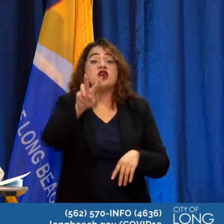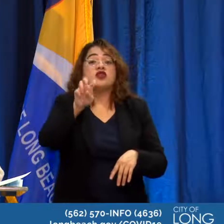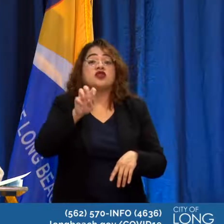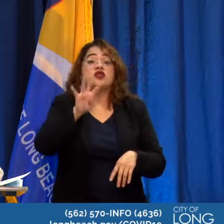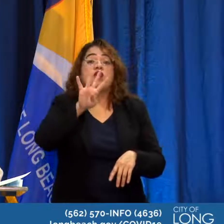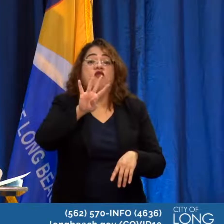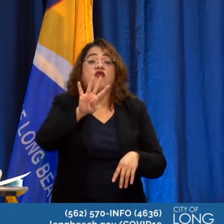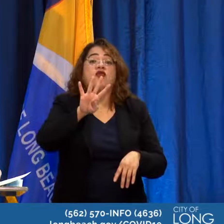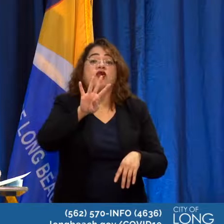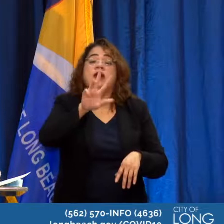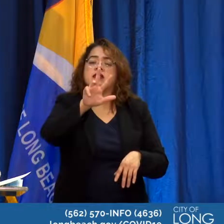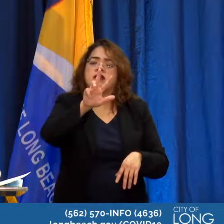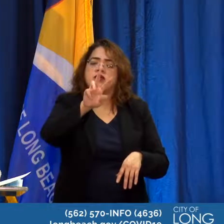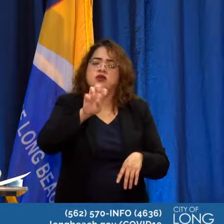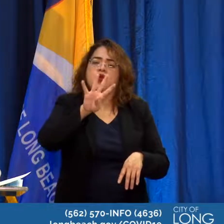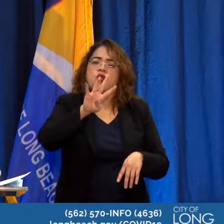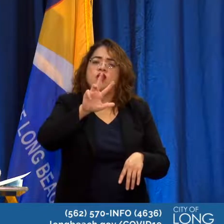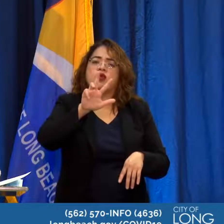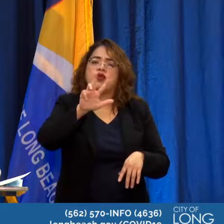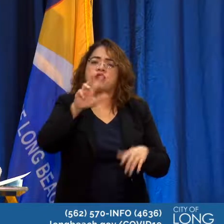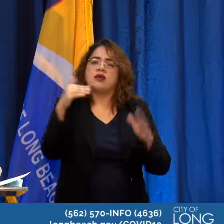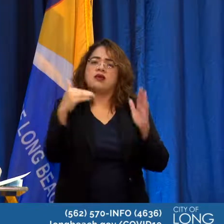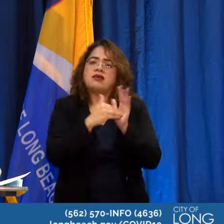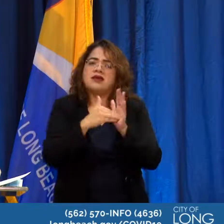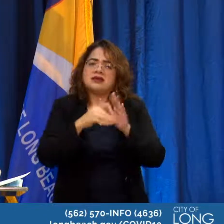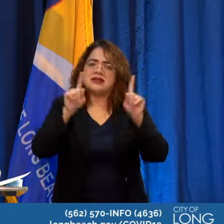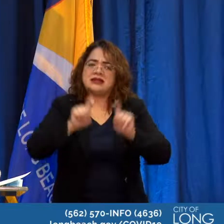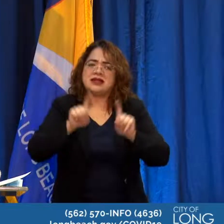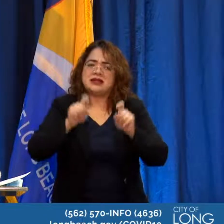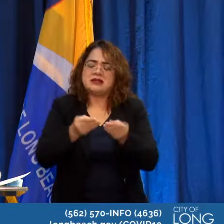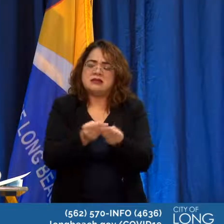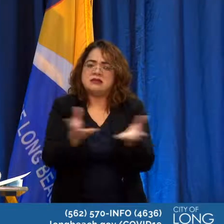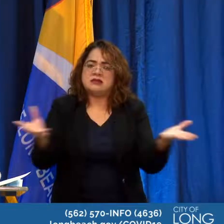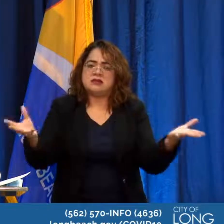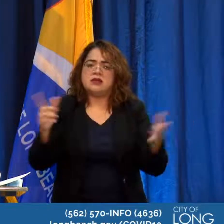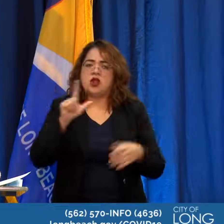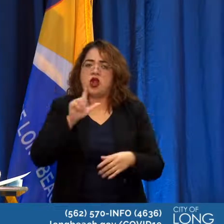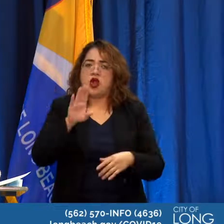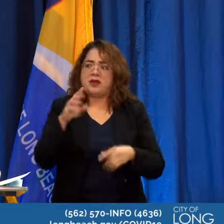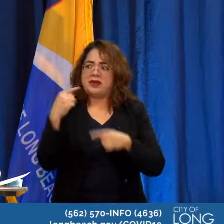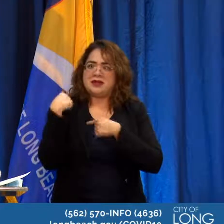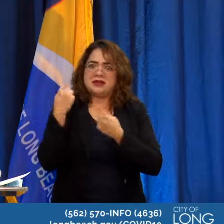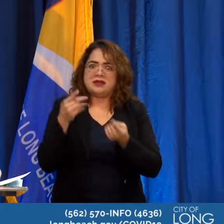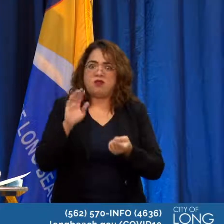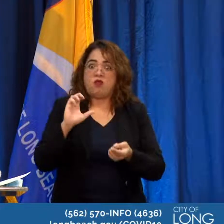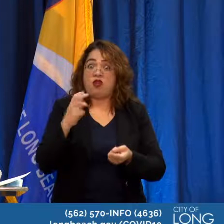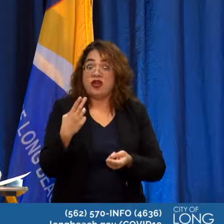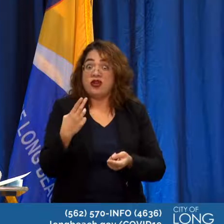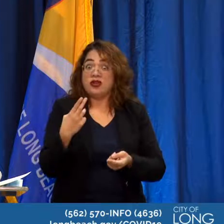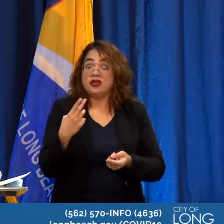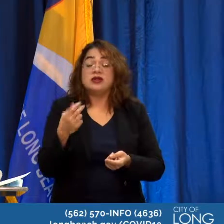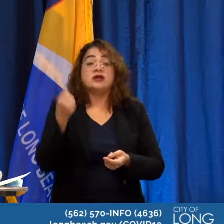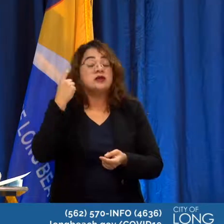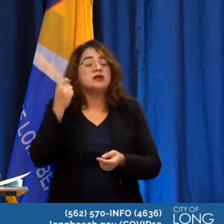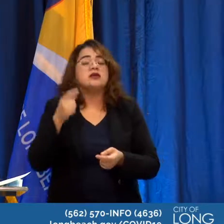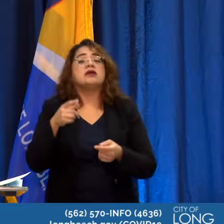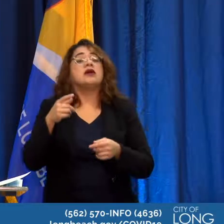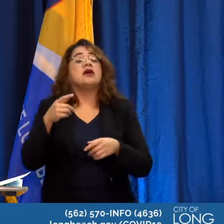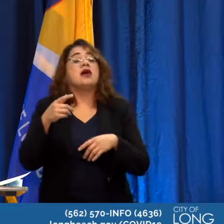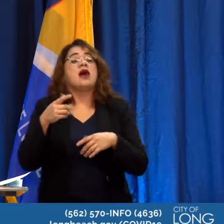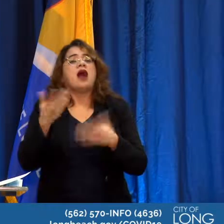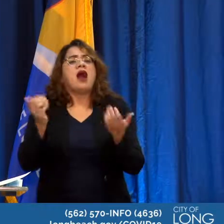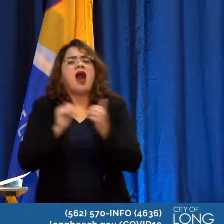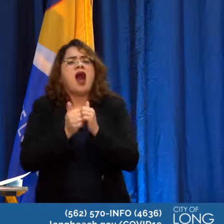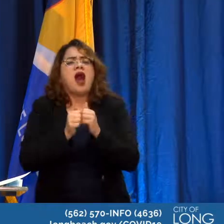343,000 pruebas en toda la ciudad. Y continuamos ofreciendo oportunidades de prueba de varias maneras,